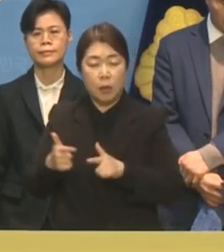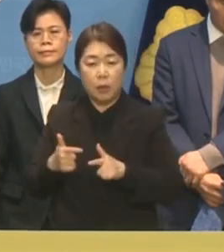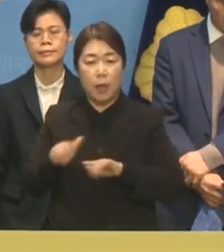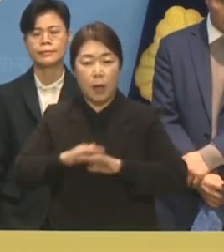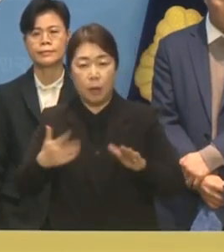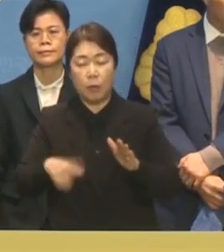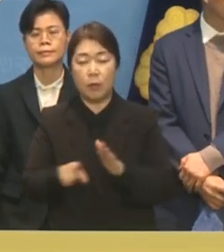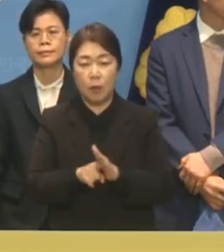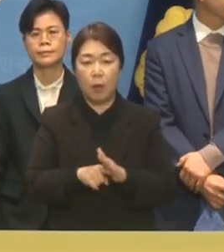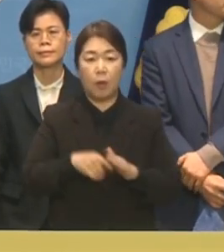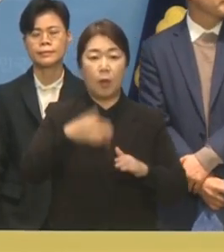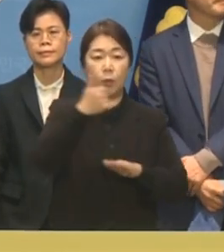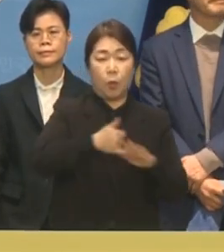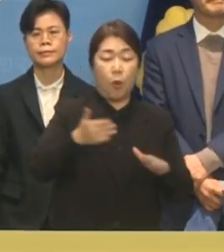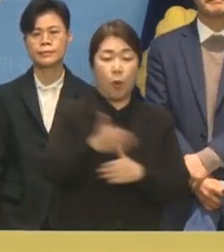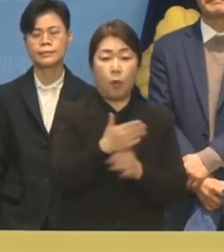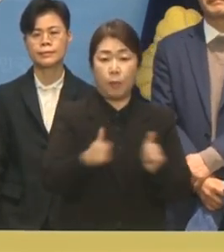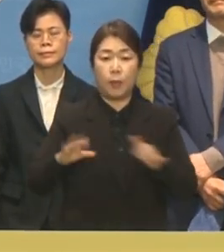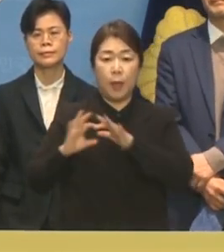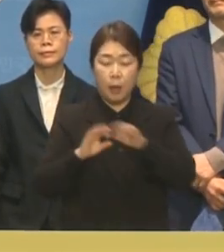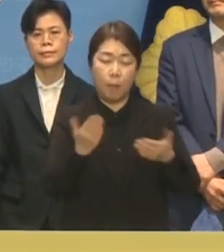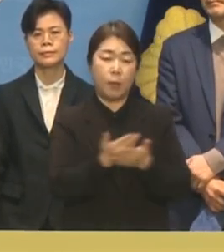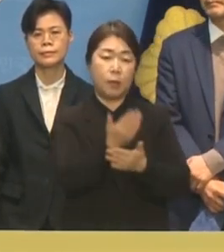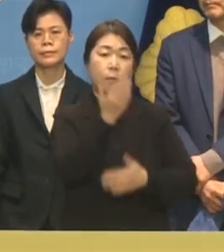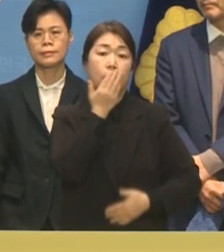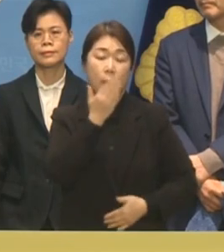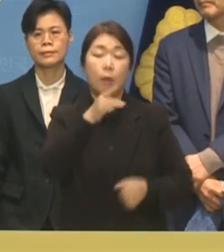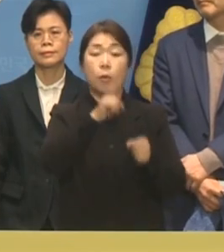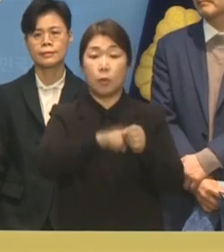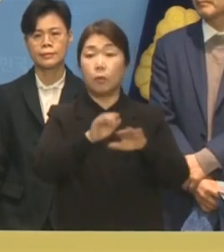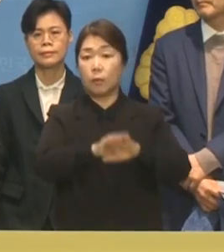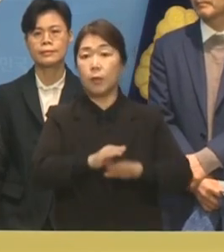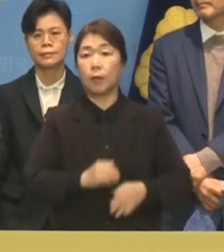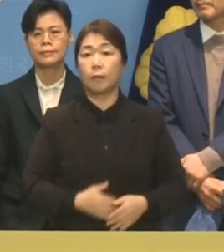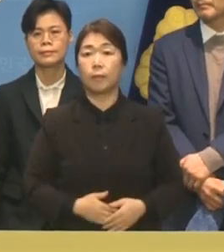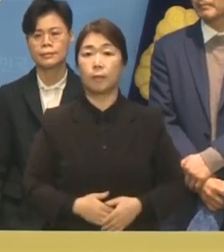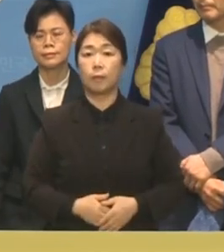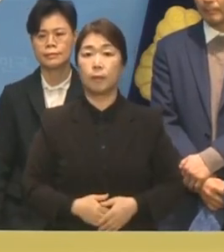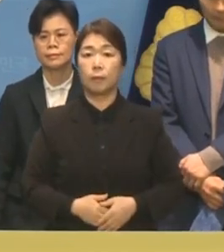농어업과 농어촌의 지속 가능한 발전에 이바지하는 것을 목적으로 하고 있습니다.